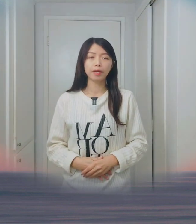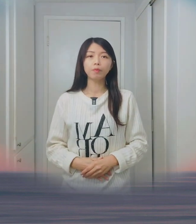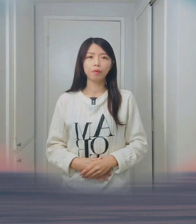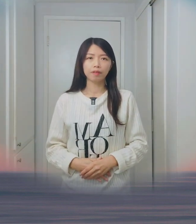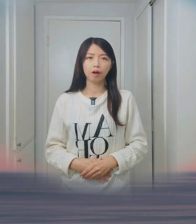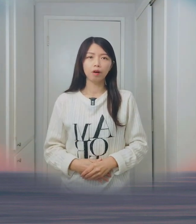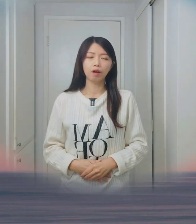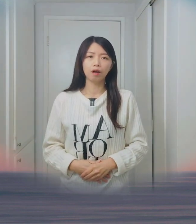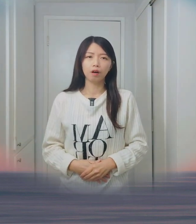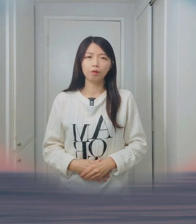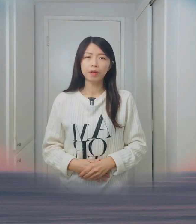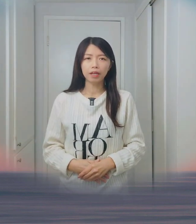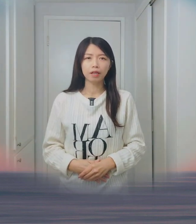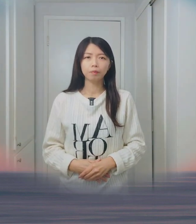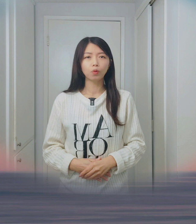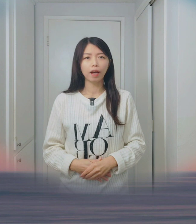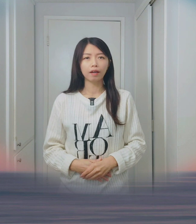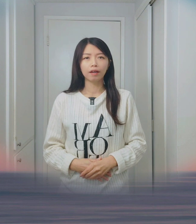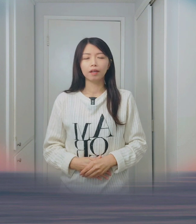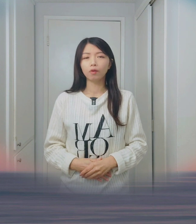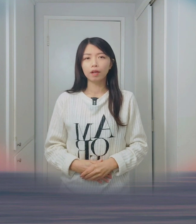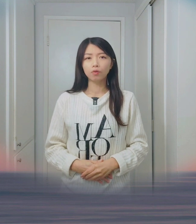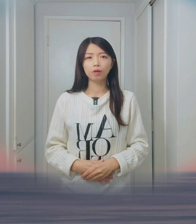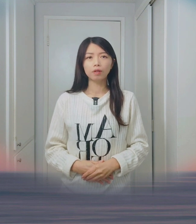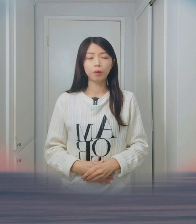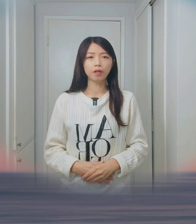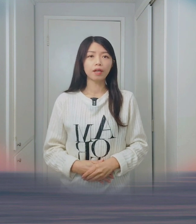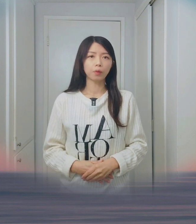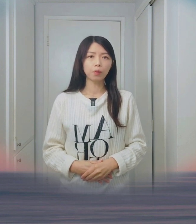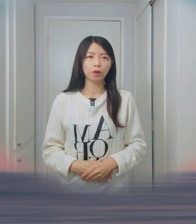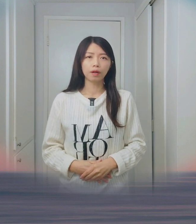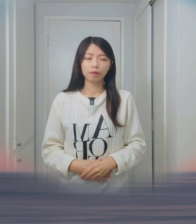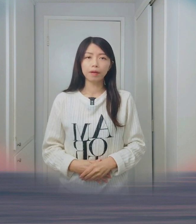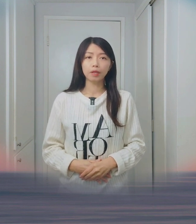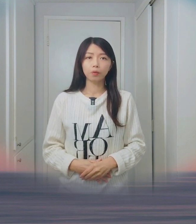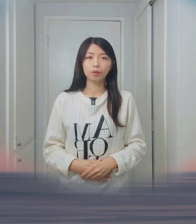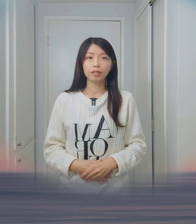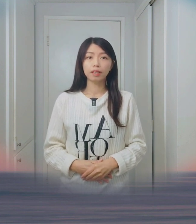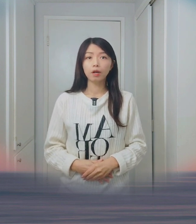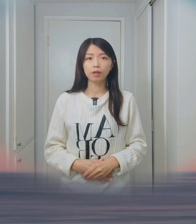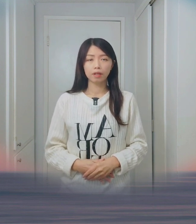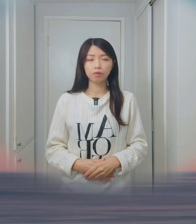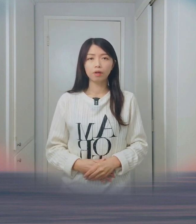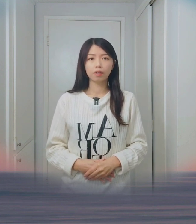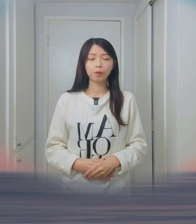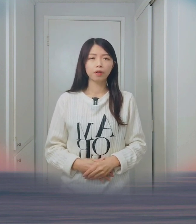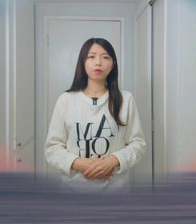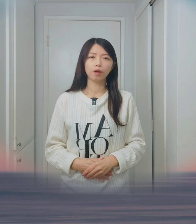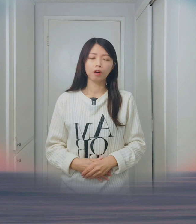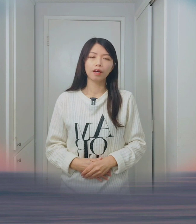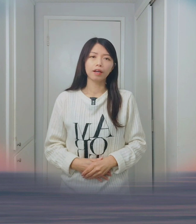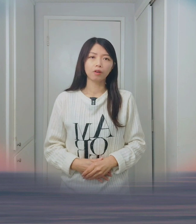감사하세요. 미리 보면서 미리 보다 이렇게 수어를 표현하지 않고 한마디로 기대라고 한 뜻의 수어를